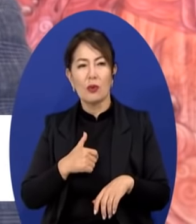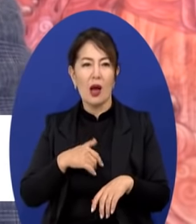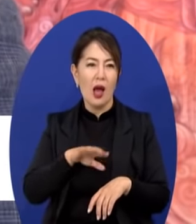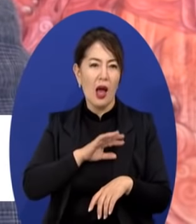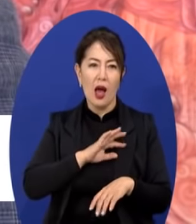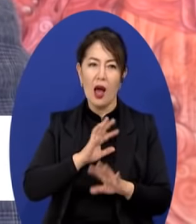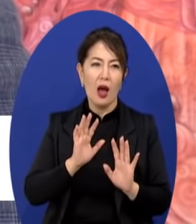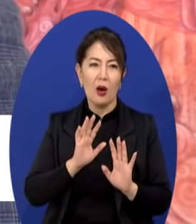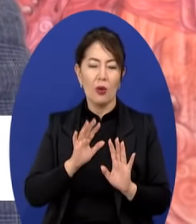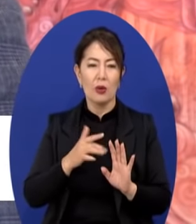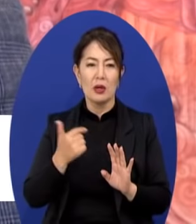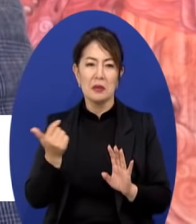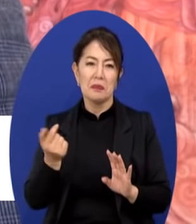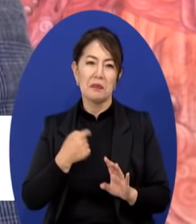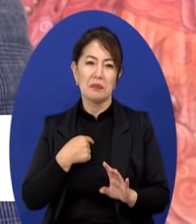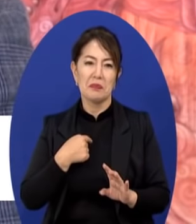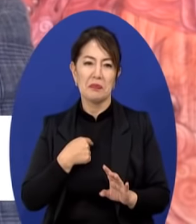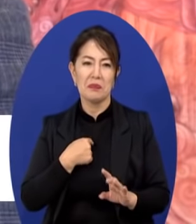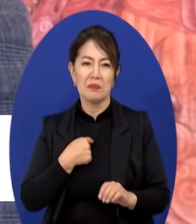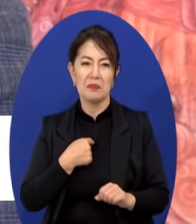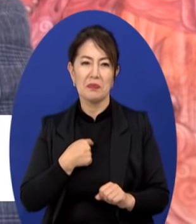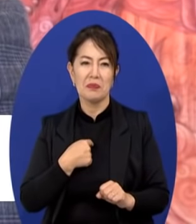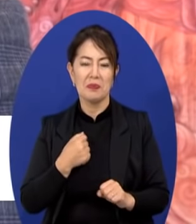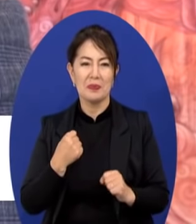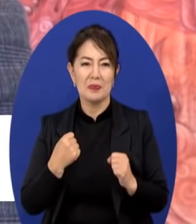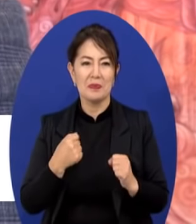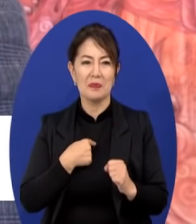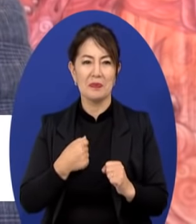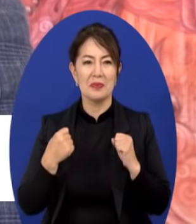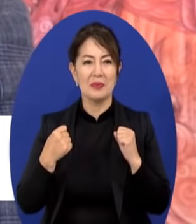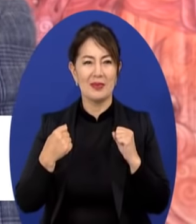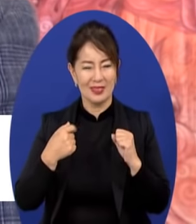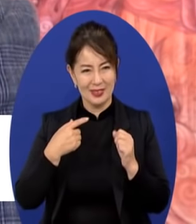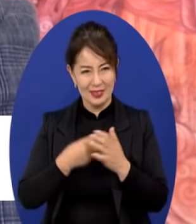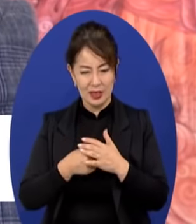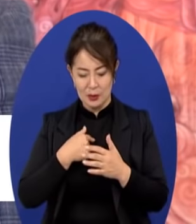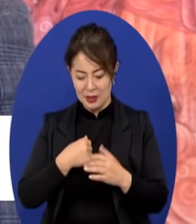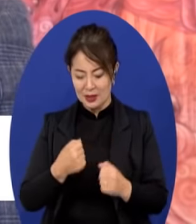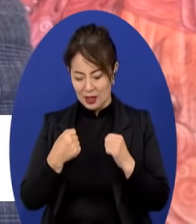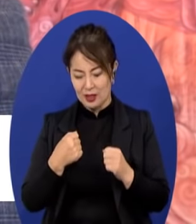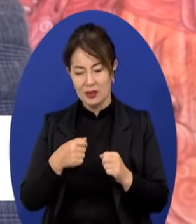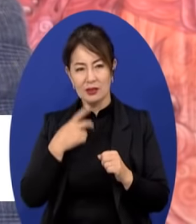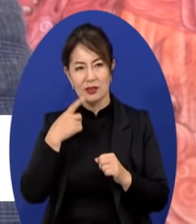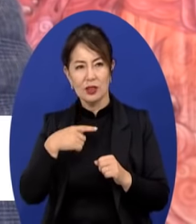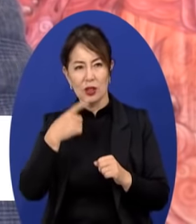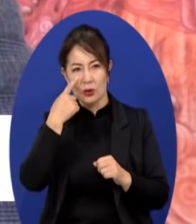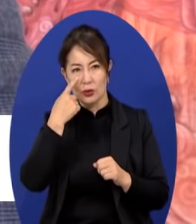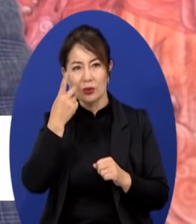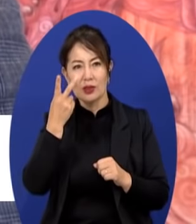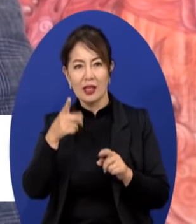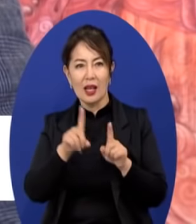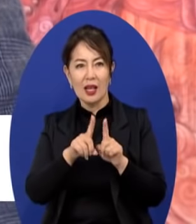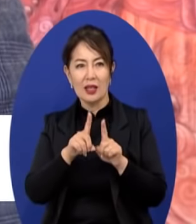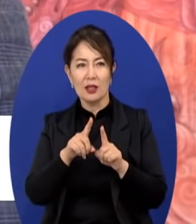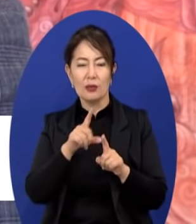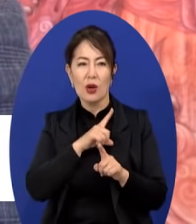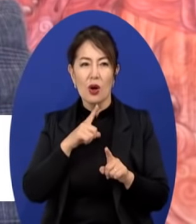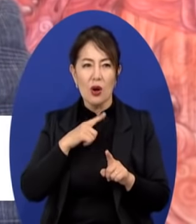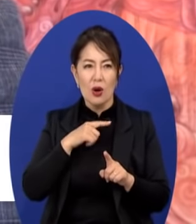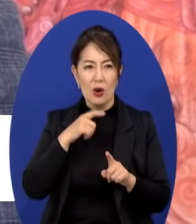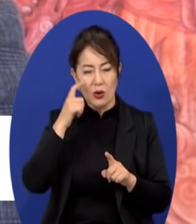эмээхгүй тий би гэсэн нэг яг нэг өөрийн нэг оргил үе байгаа шүү дээ. Тэгээ гүч чадал нэг нүдэн үртэл нэг өөрийн нэг